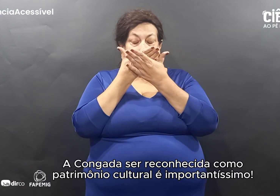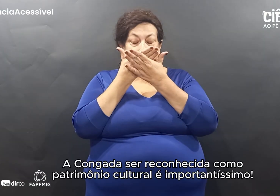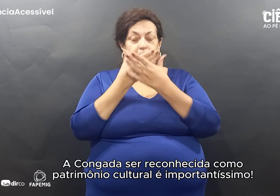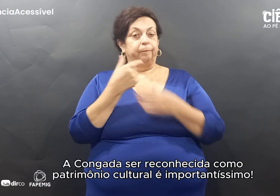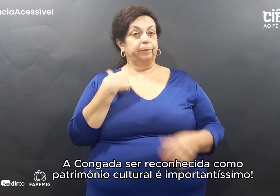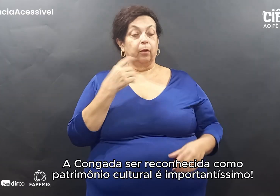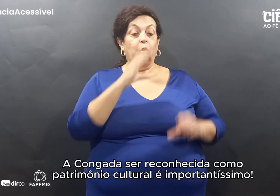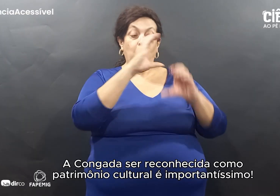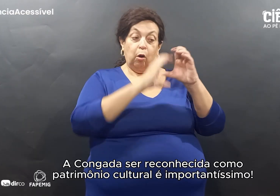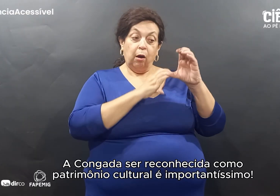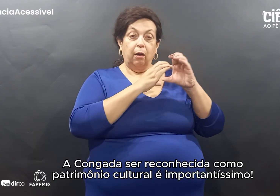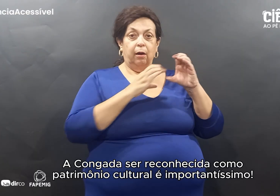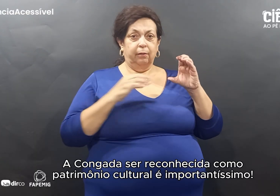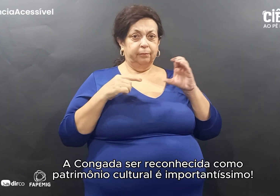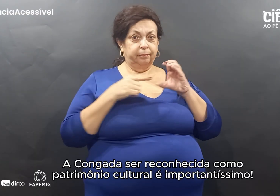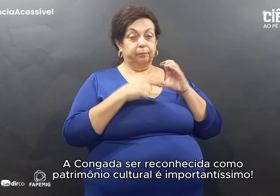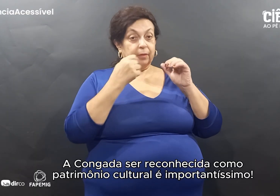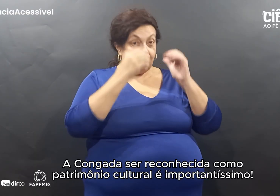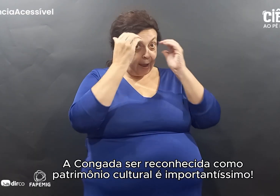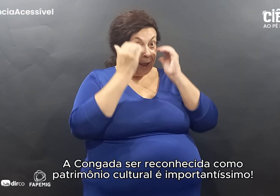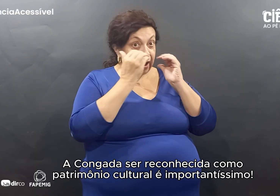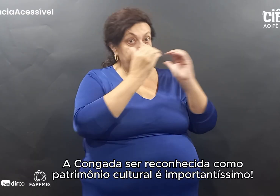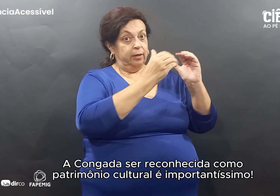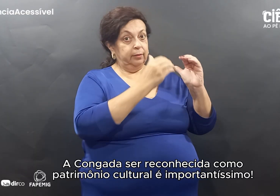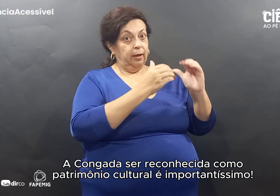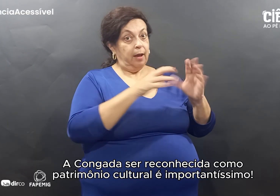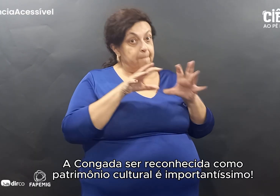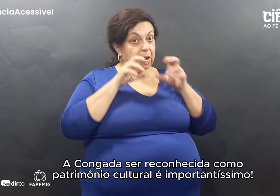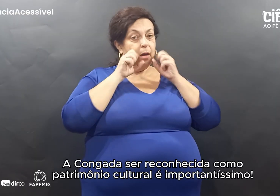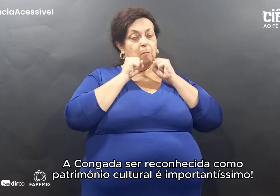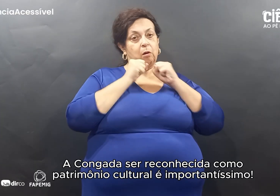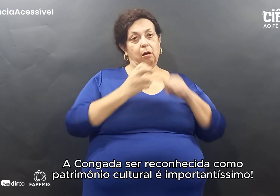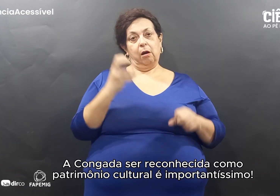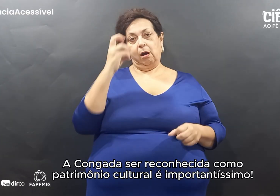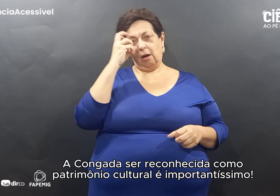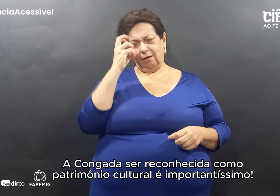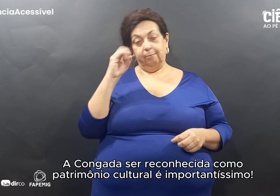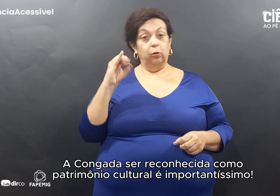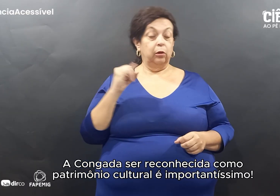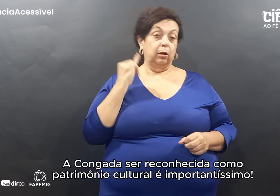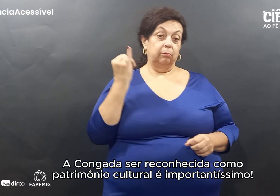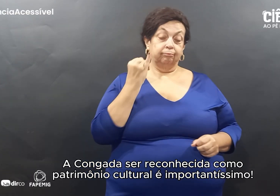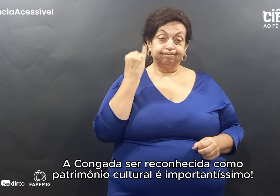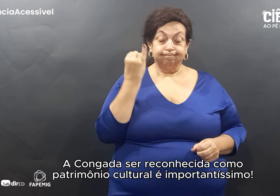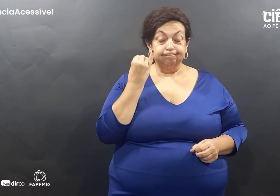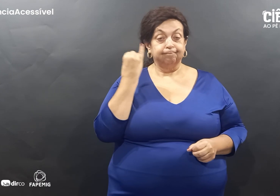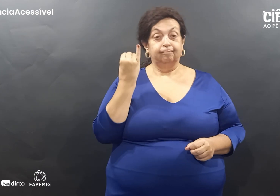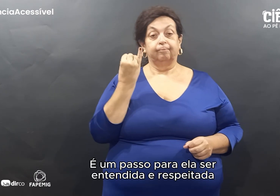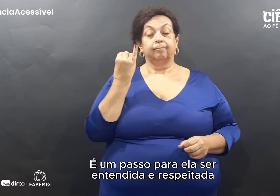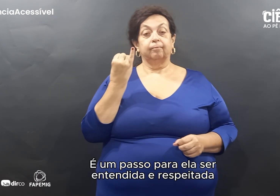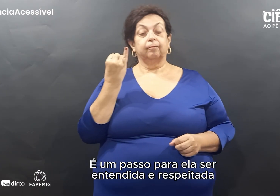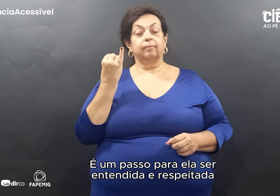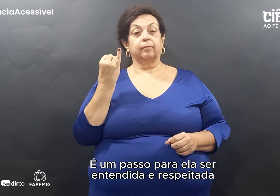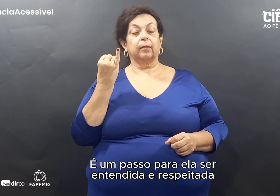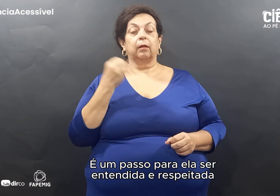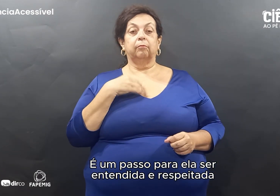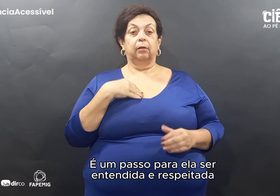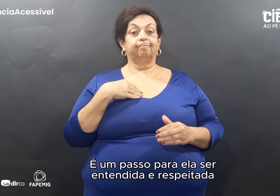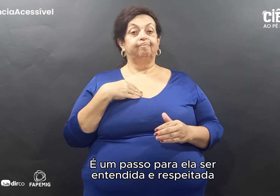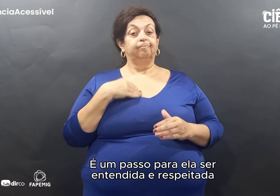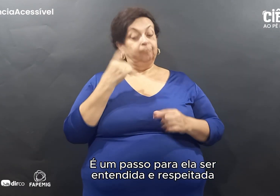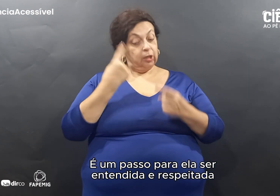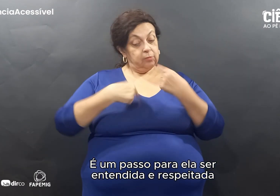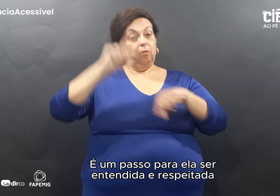A Congada ser reconhecida como patrimônio cultural é importantíssimo, é um